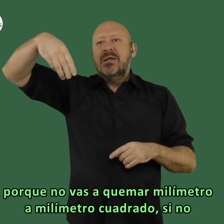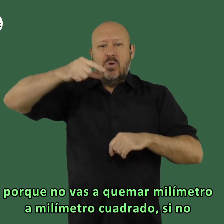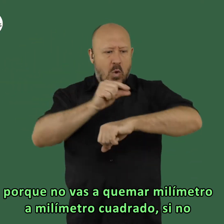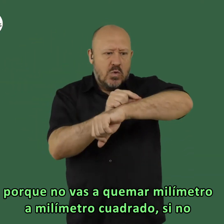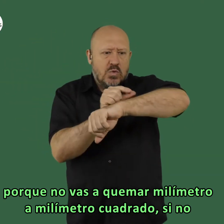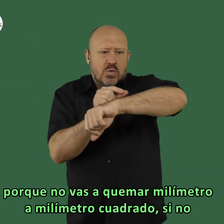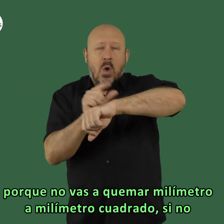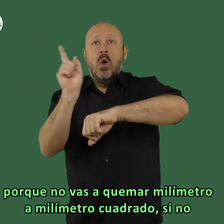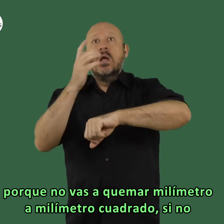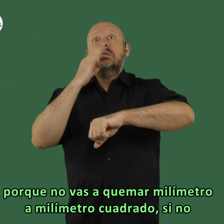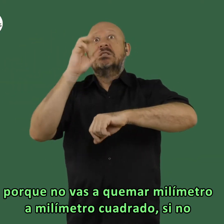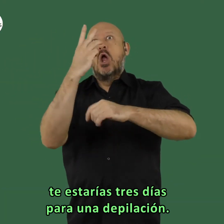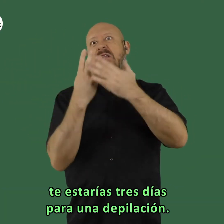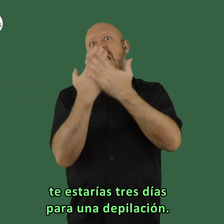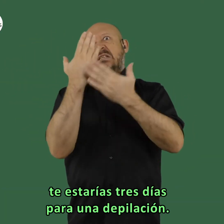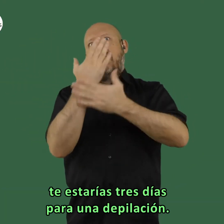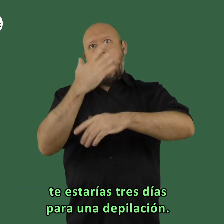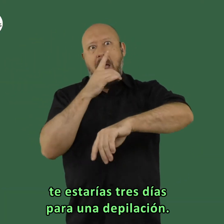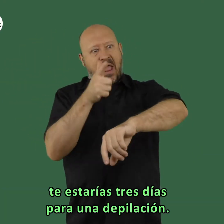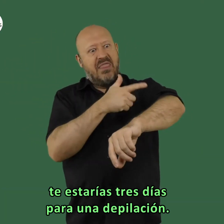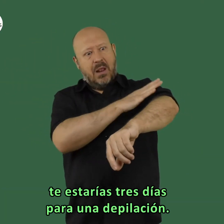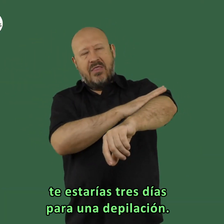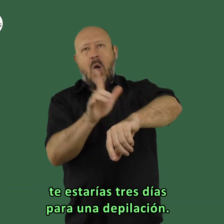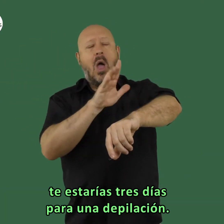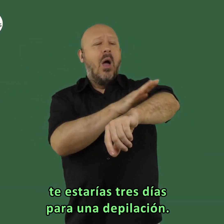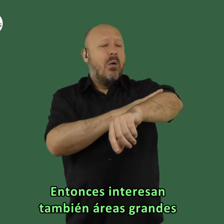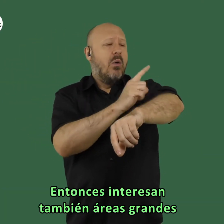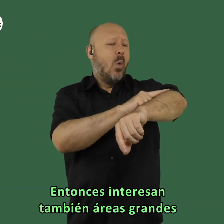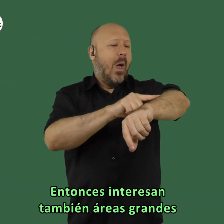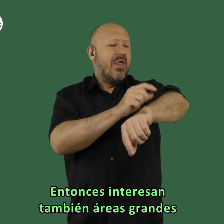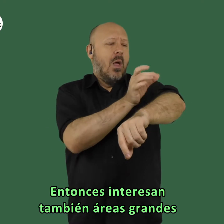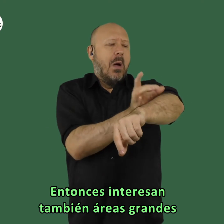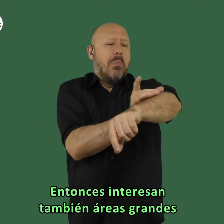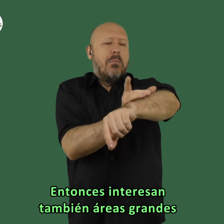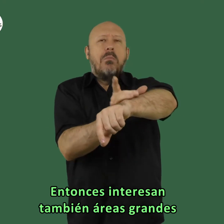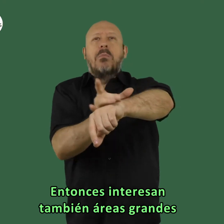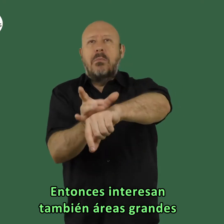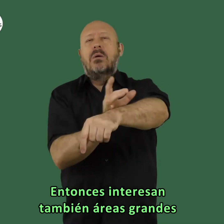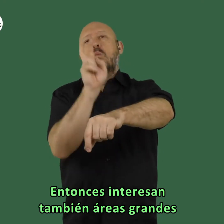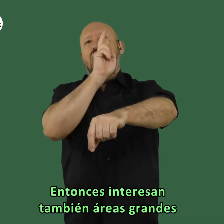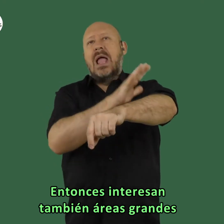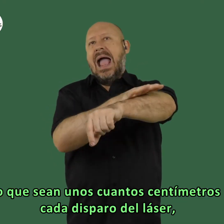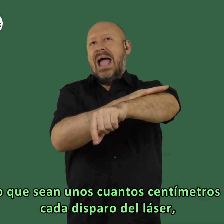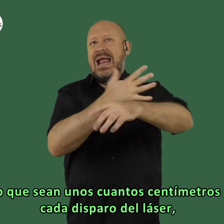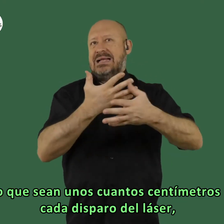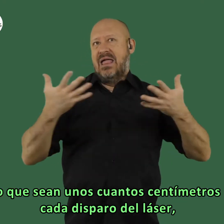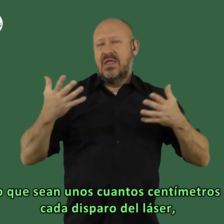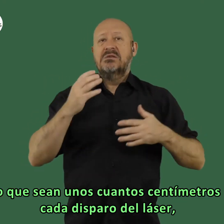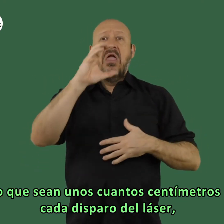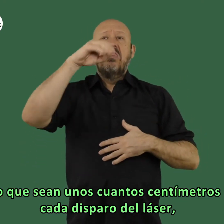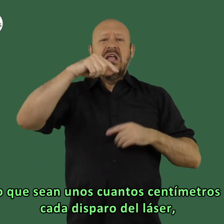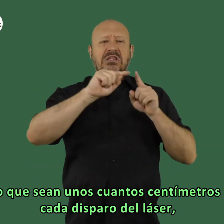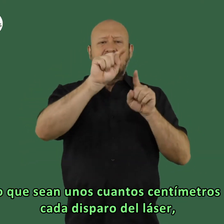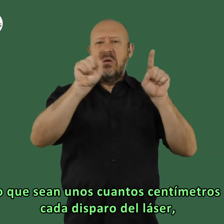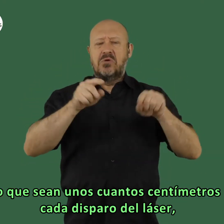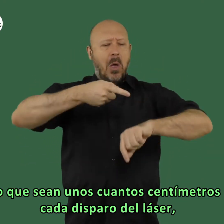milímetro a milímetro cuadrado no te estarías tres días para para una depilación entonces interesa también áreas áreas grandes o que